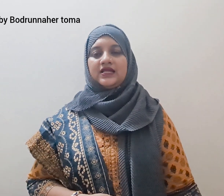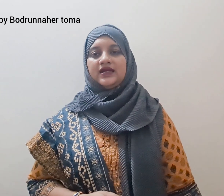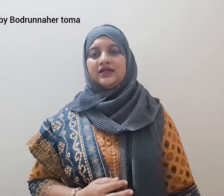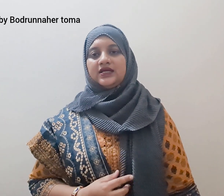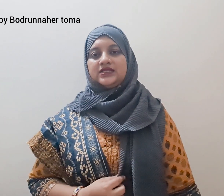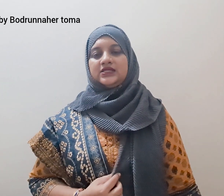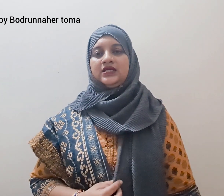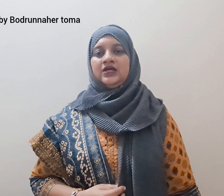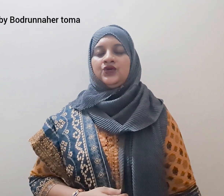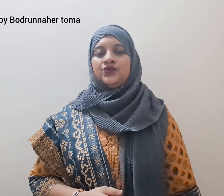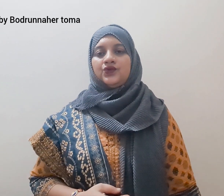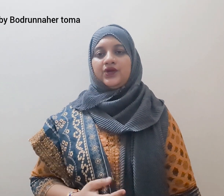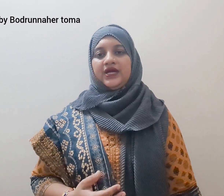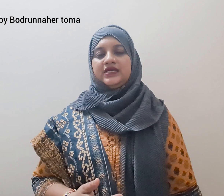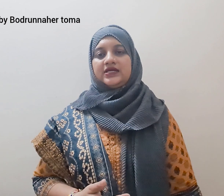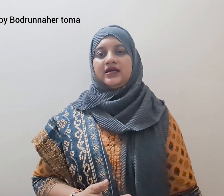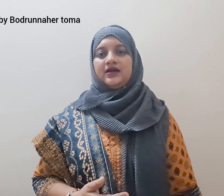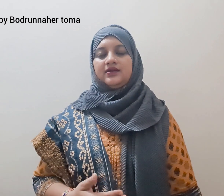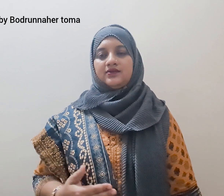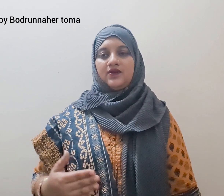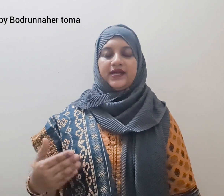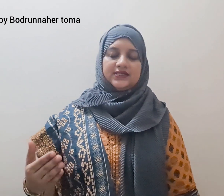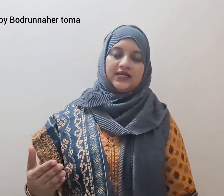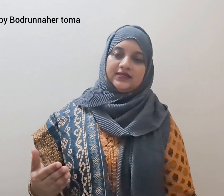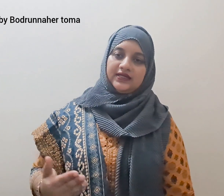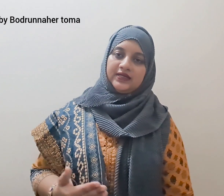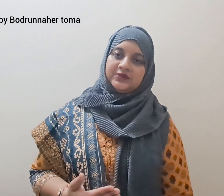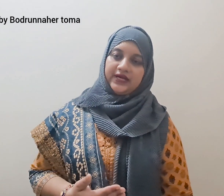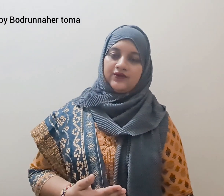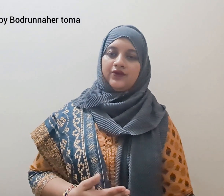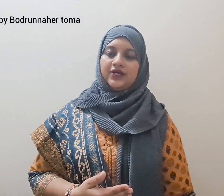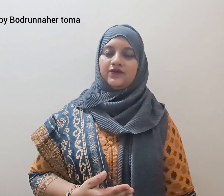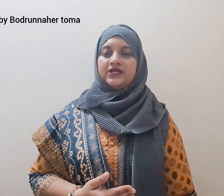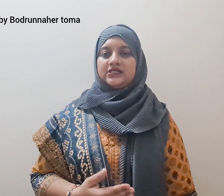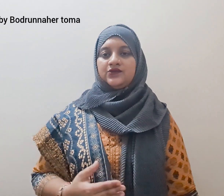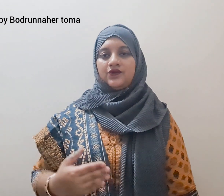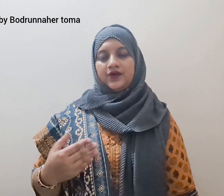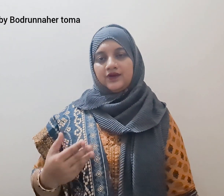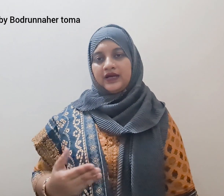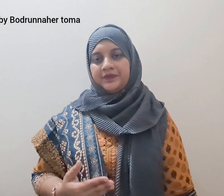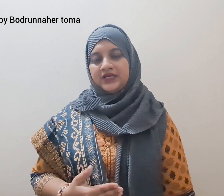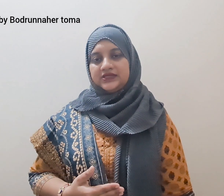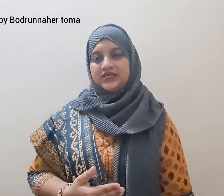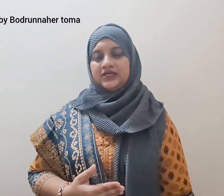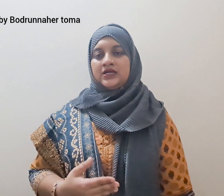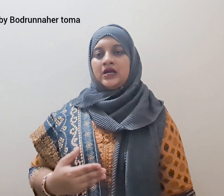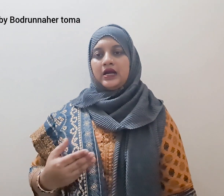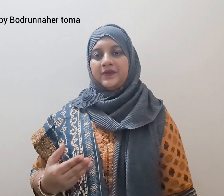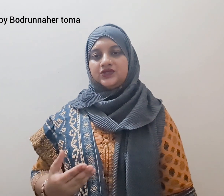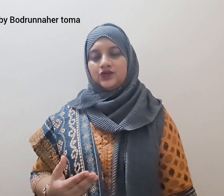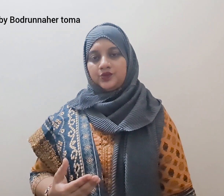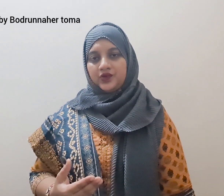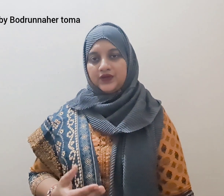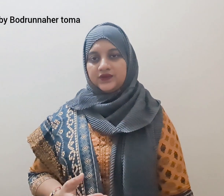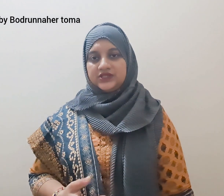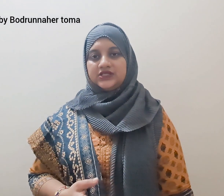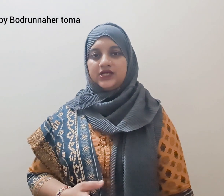লাইনে আসি। তো এইটা অনেক সাইন দেখলাম যে এখন অনেক হয়েছে, তো ওইগুলো আপনার যে আমার যখন মনে হচ্ছে চেঞ্জ